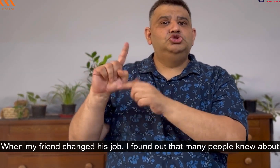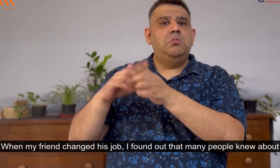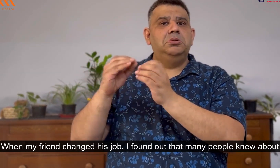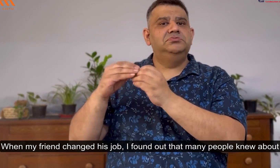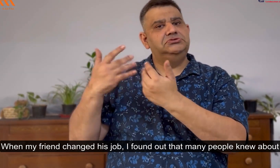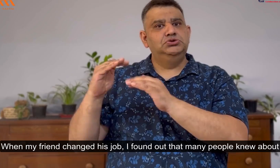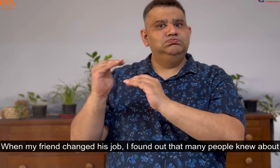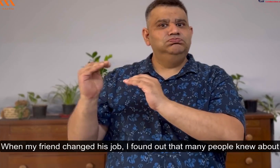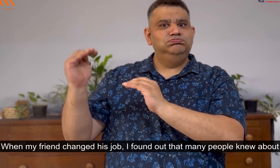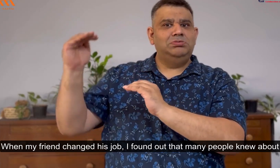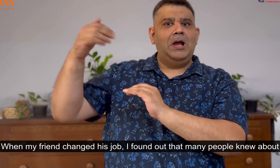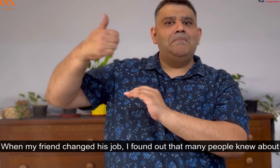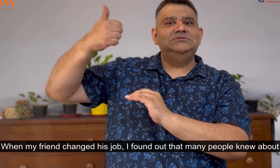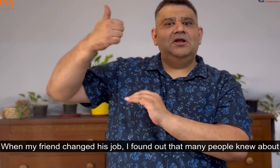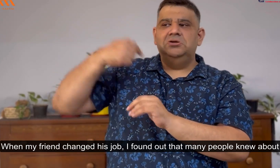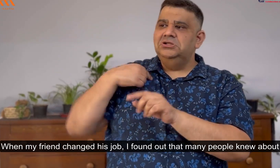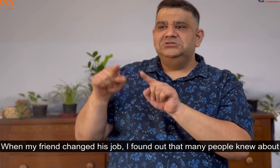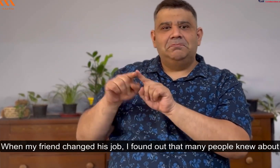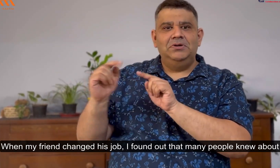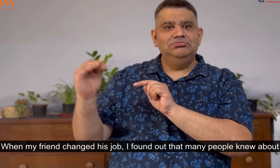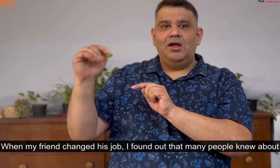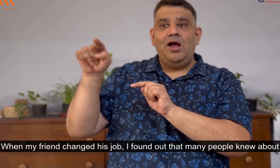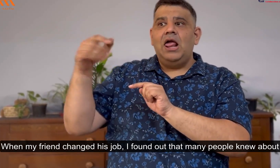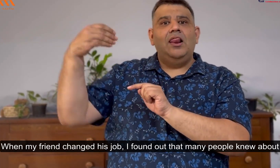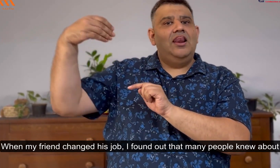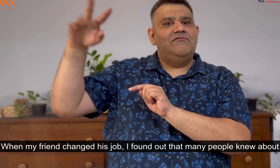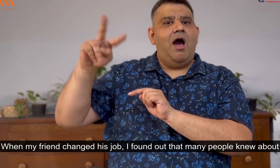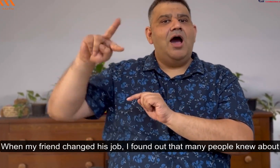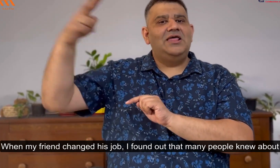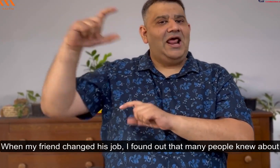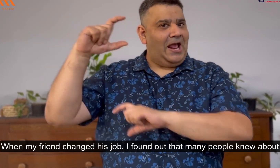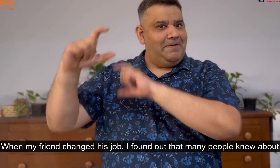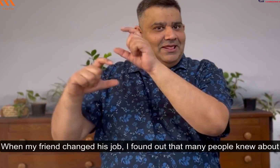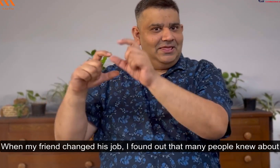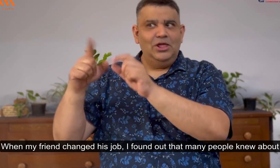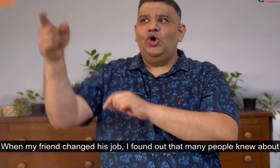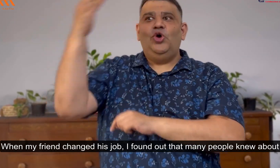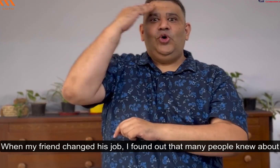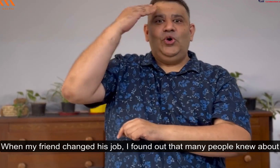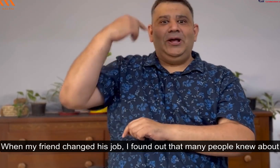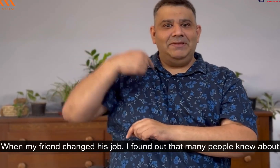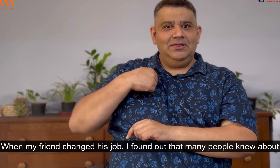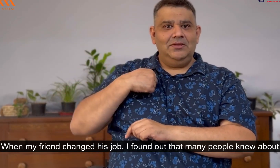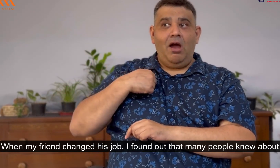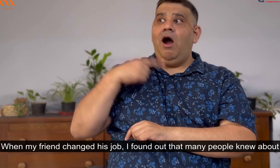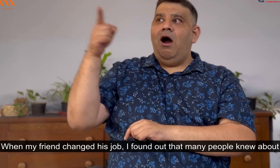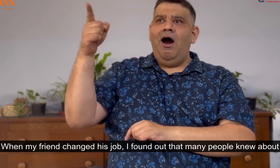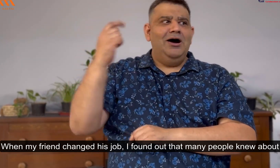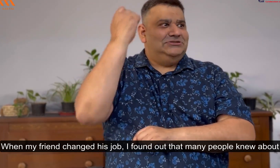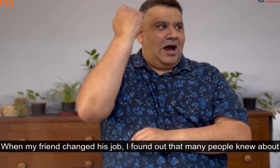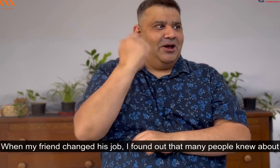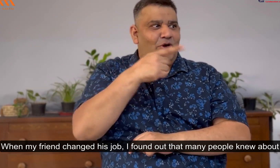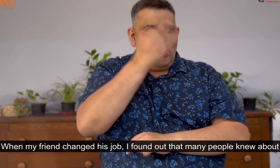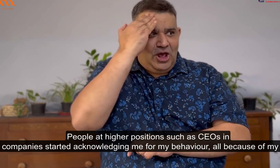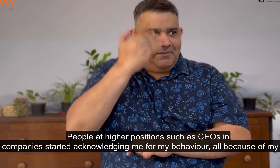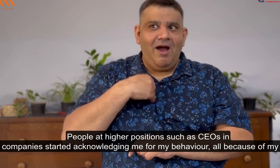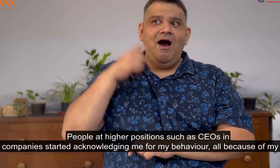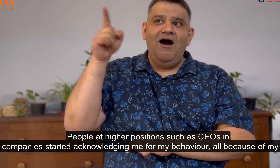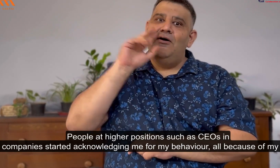और गहरी हो गई। जब मेरे दोस्त ने अपनी नौकरी बदली तो मुझे पता चला कि बहुत से लोग मेरे बारे में जानते हैं।